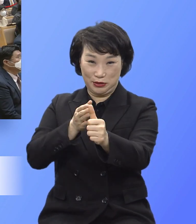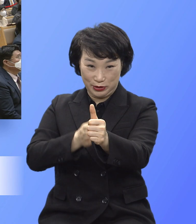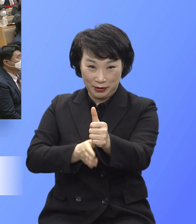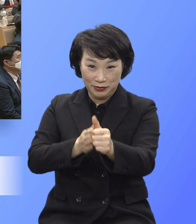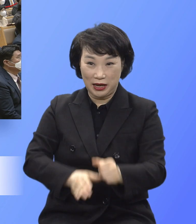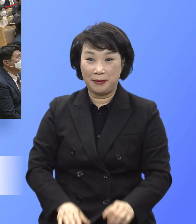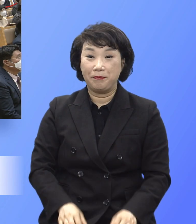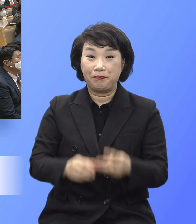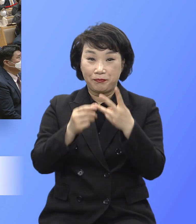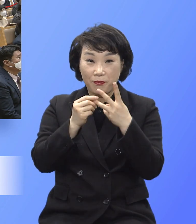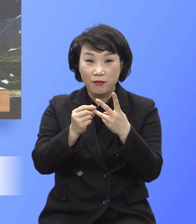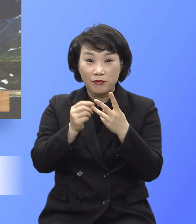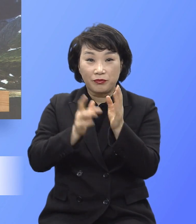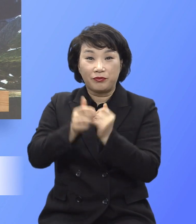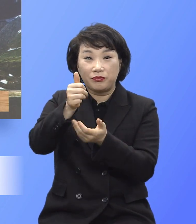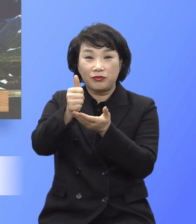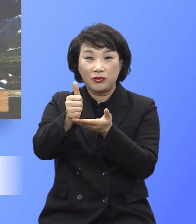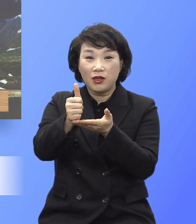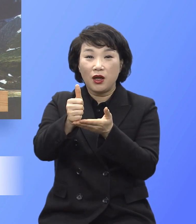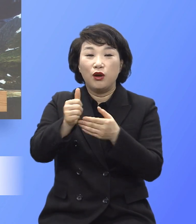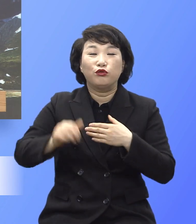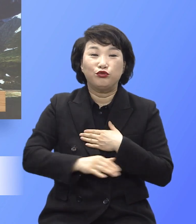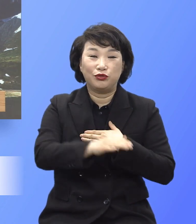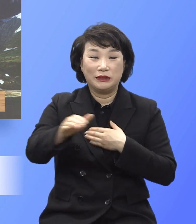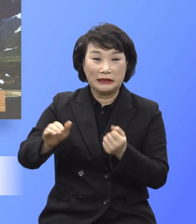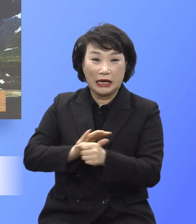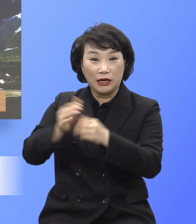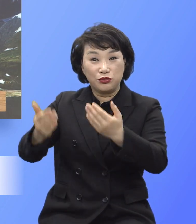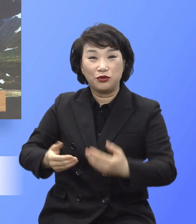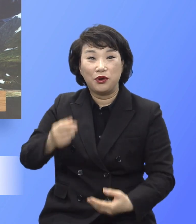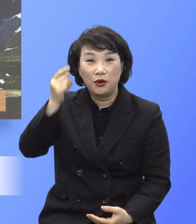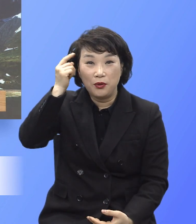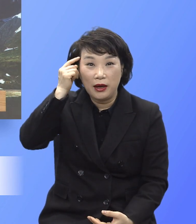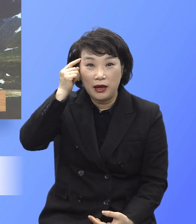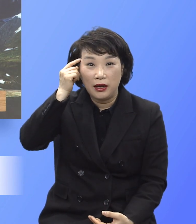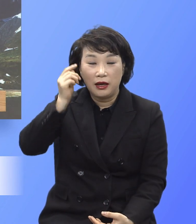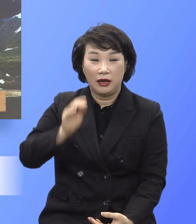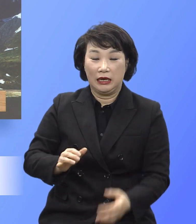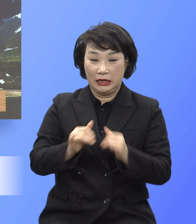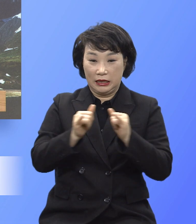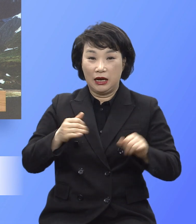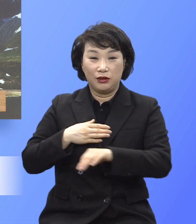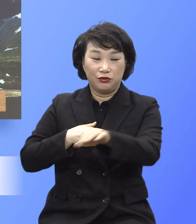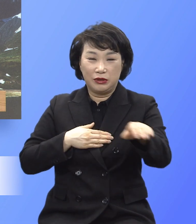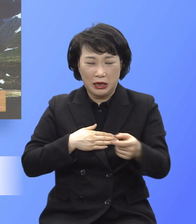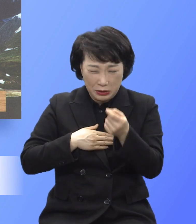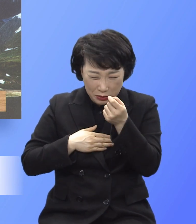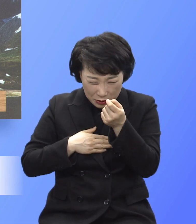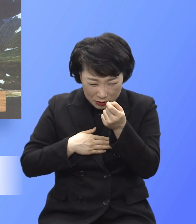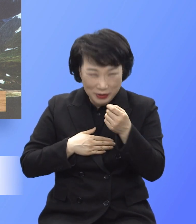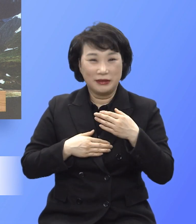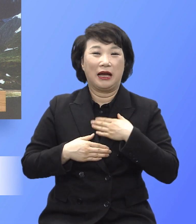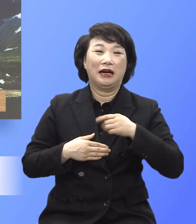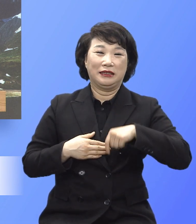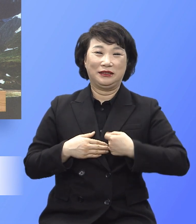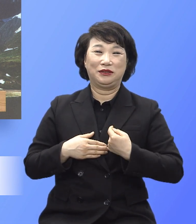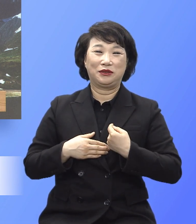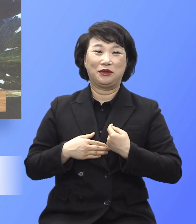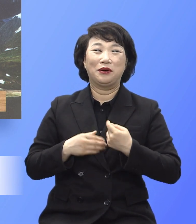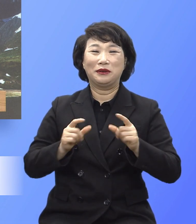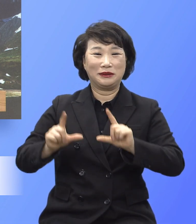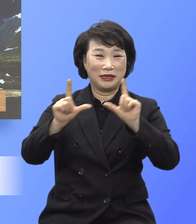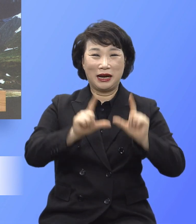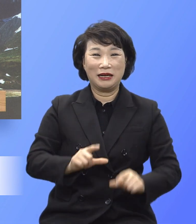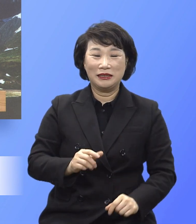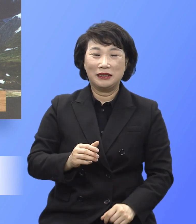축원합니다. 세 번째, 예수께서 우리를 사랑하신 것은 인간이 한시라도 스스로 살